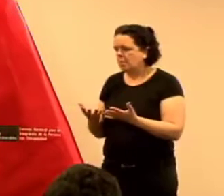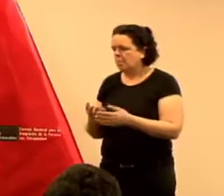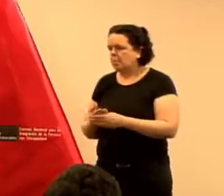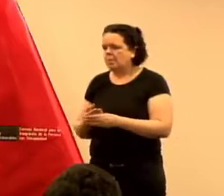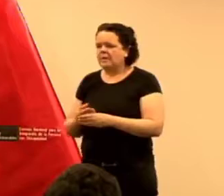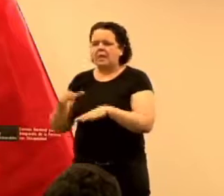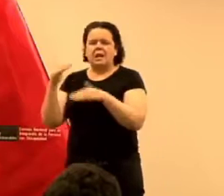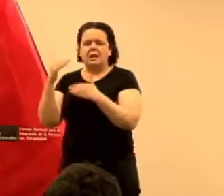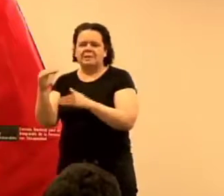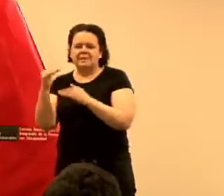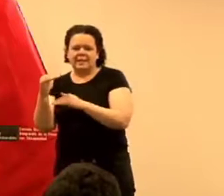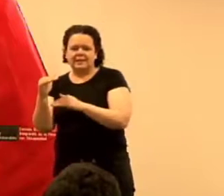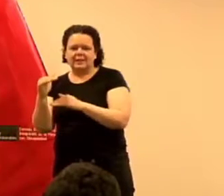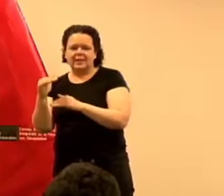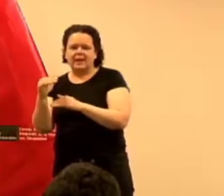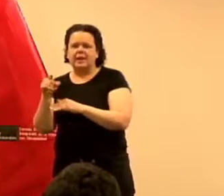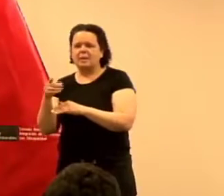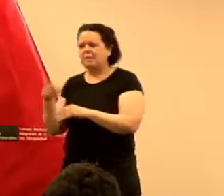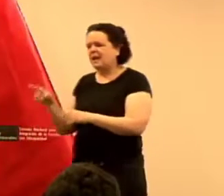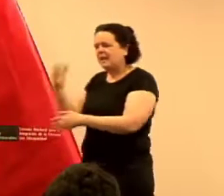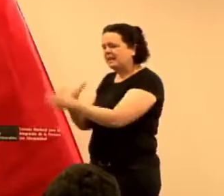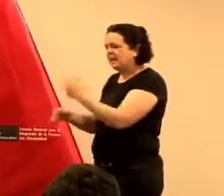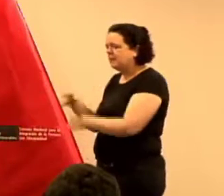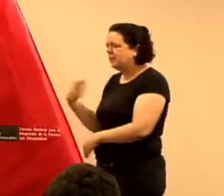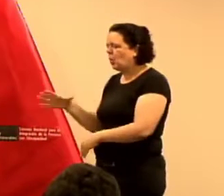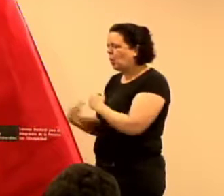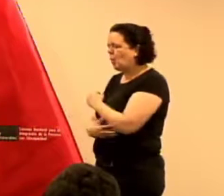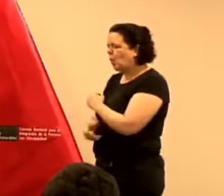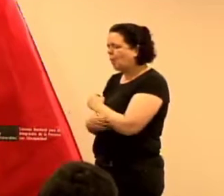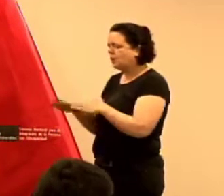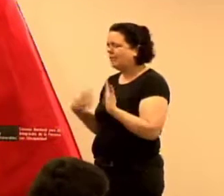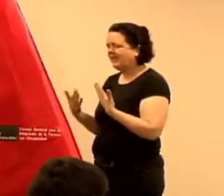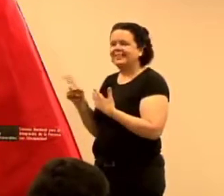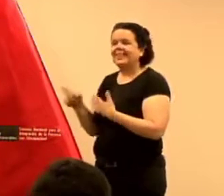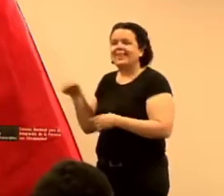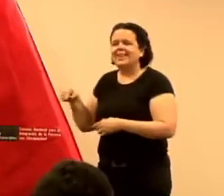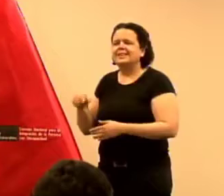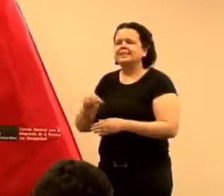la carga económica que muchas veces supone la discapacidad de un integrante al interno de una familia.